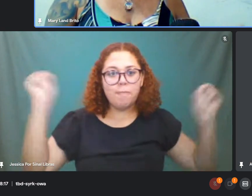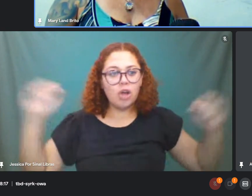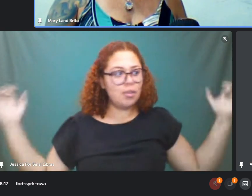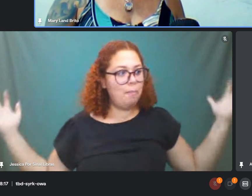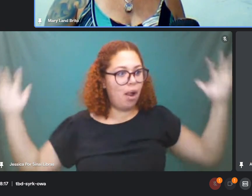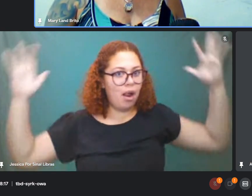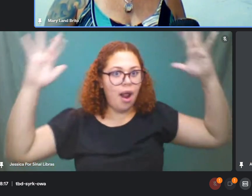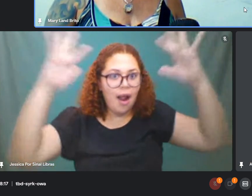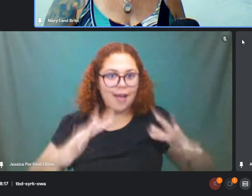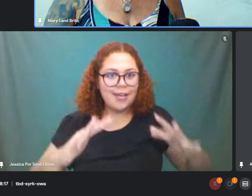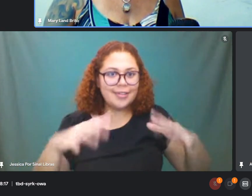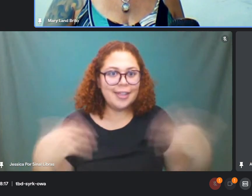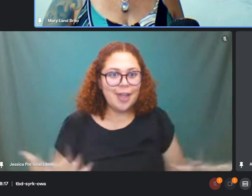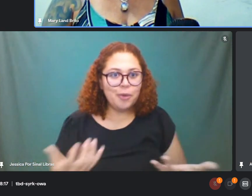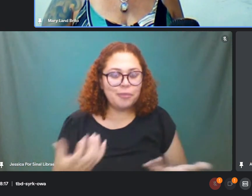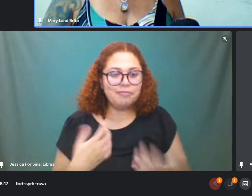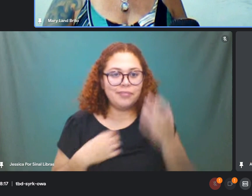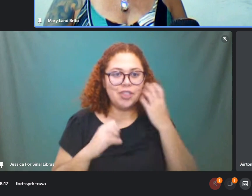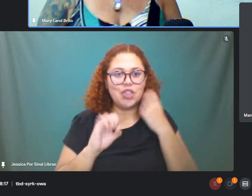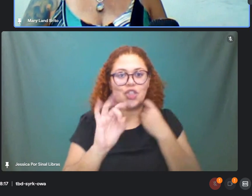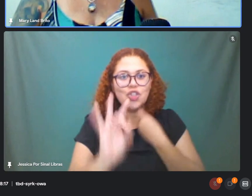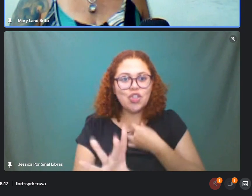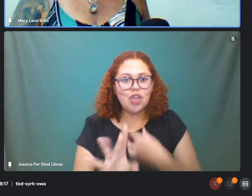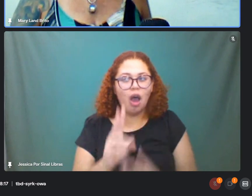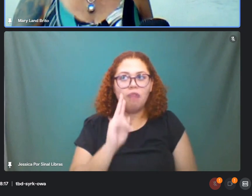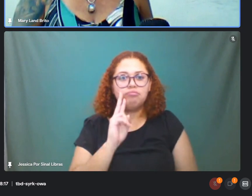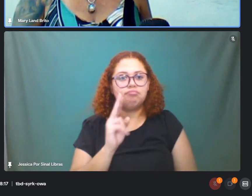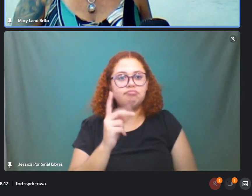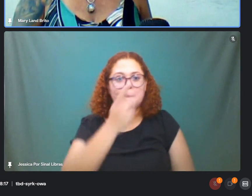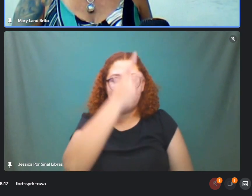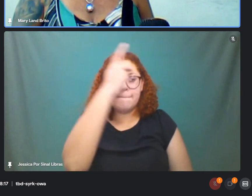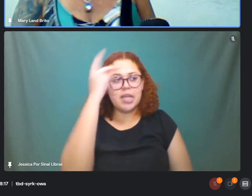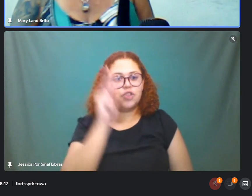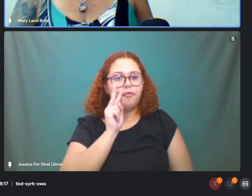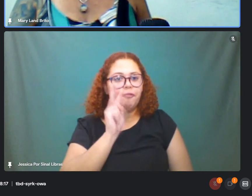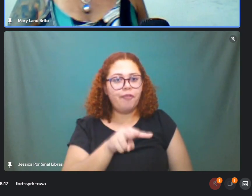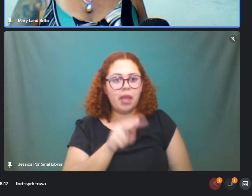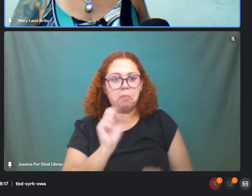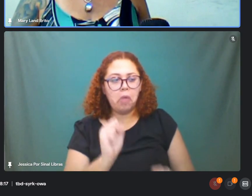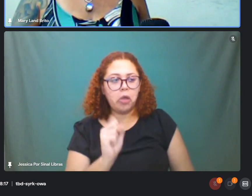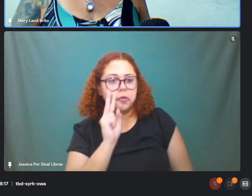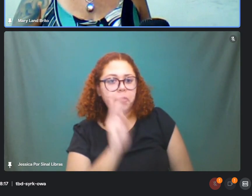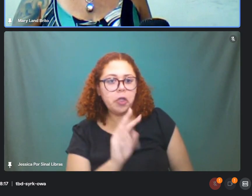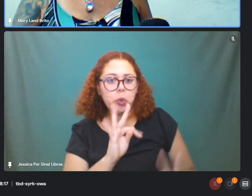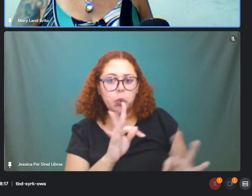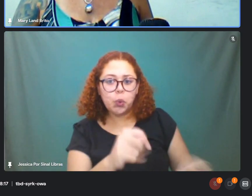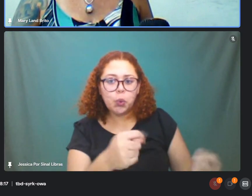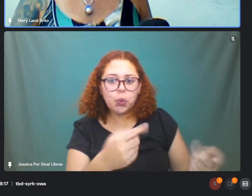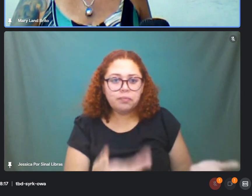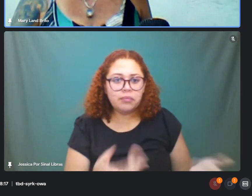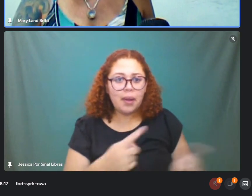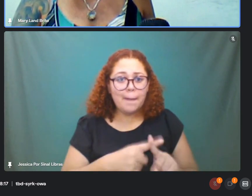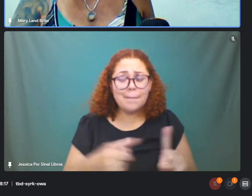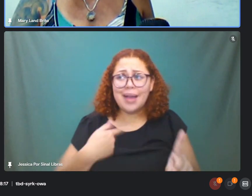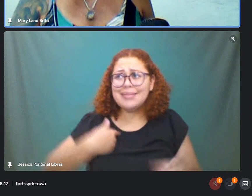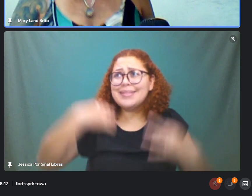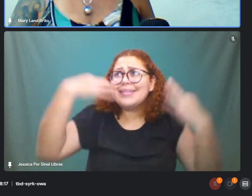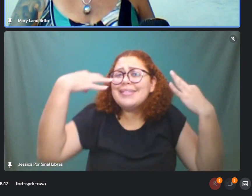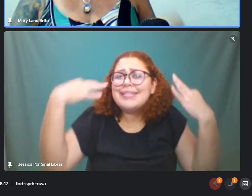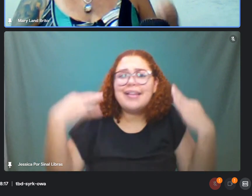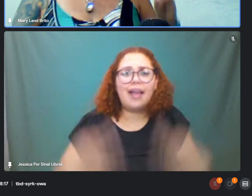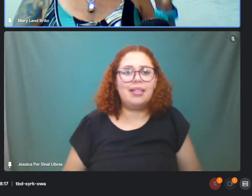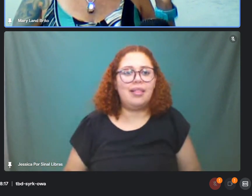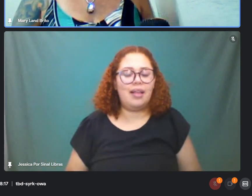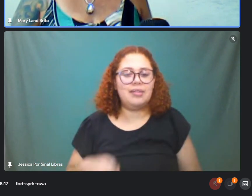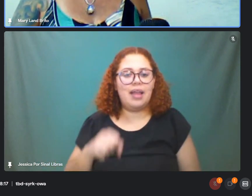pessoa que seja vidente veja tudo, que, por exemplo, a Catarina, como artista visual, pode fazer, mas eu tenho certeza que